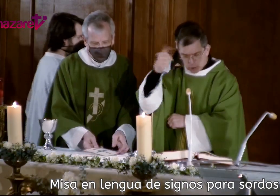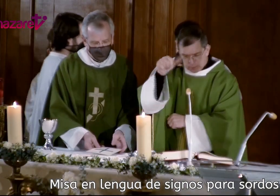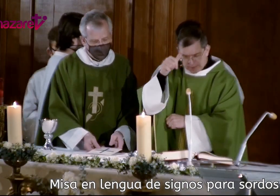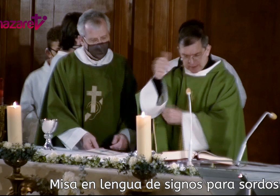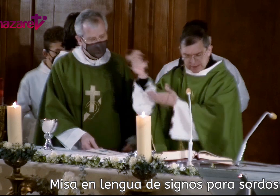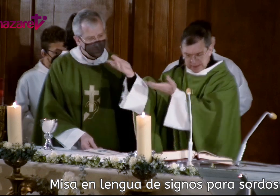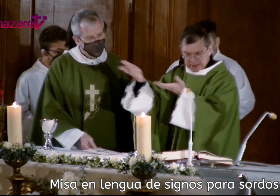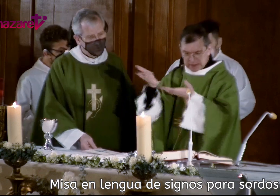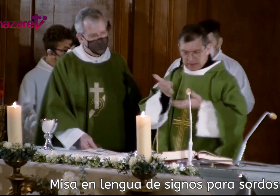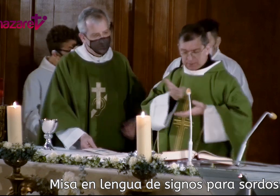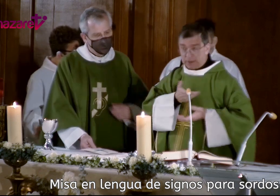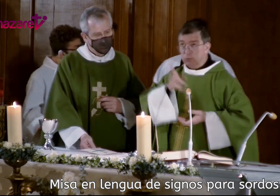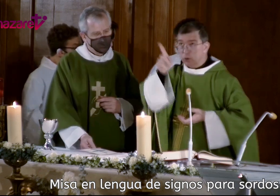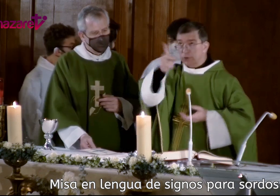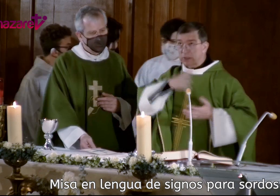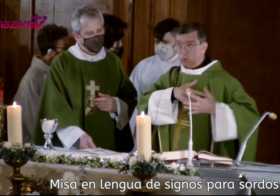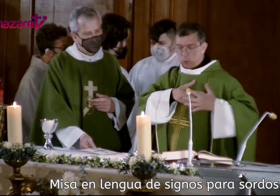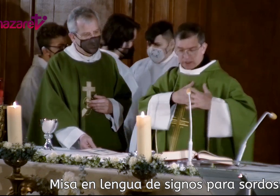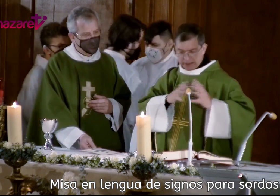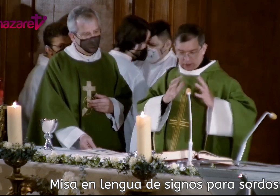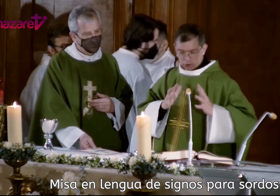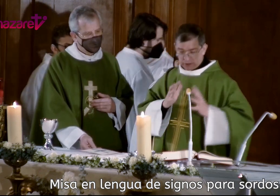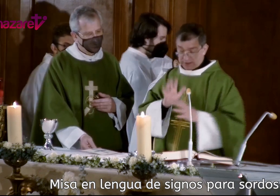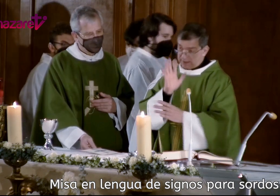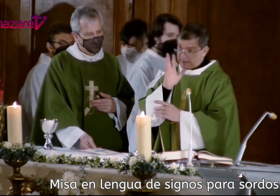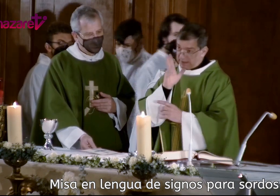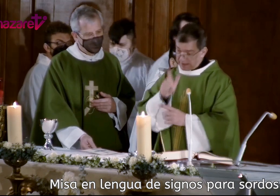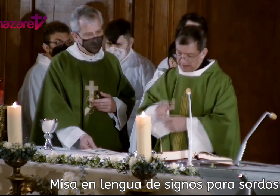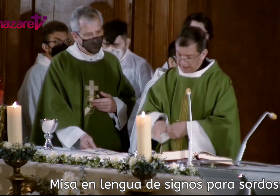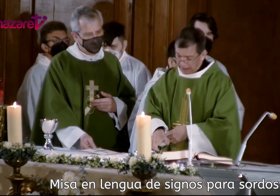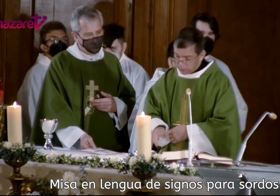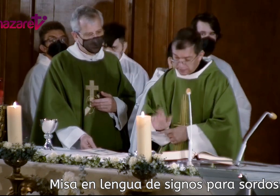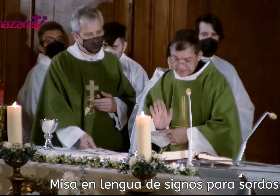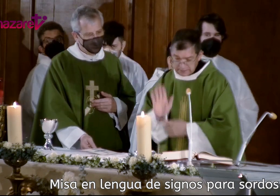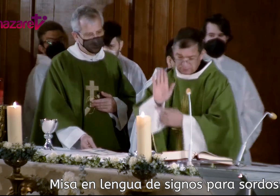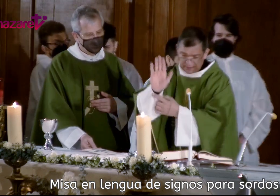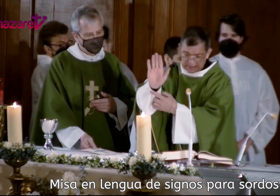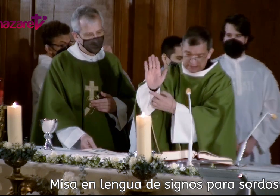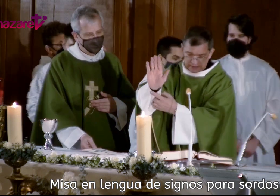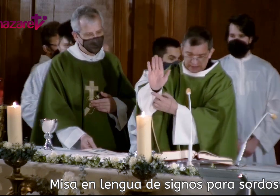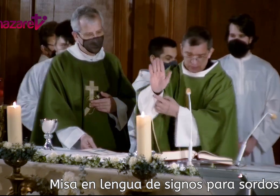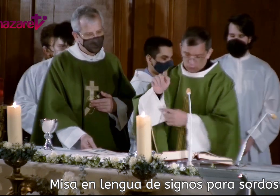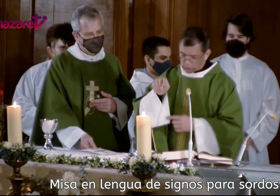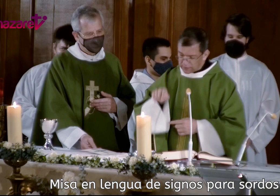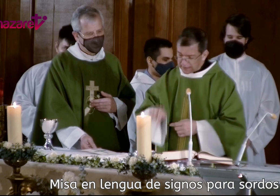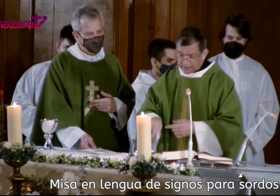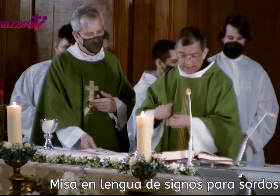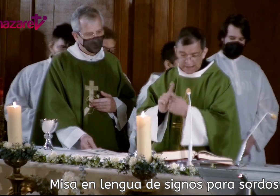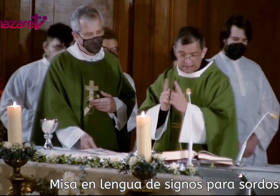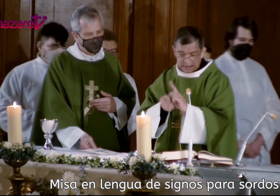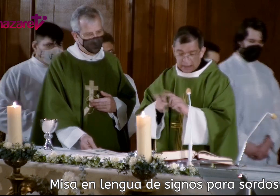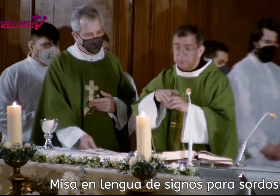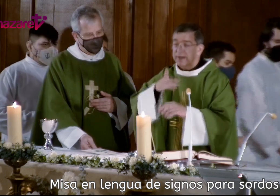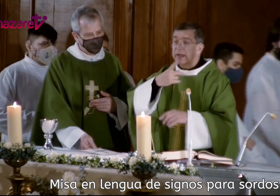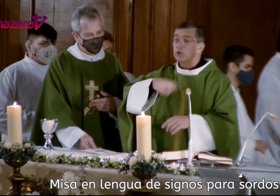hombre que recibimos de tu generosidad y ahora te presentamos. Él será para